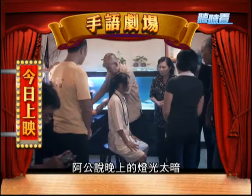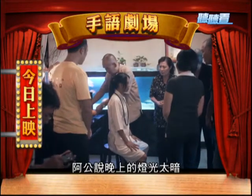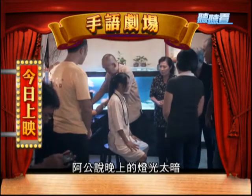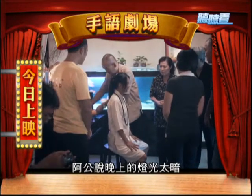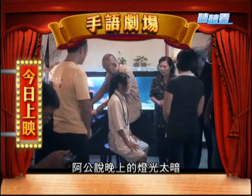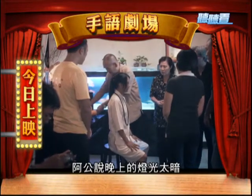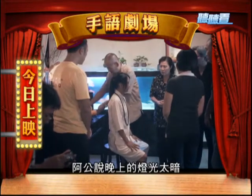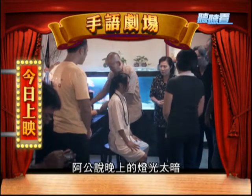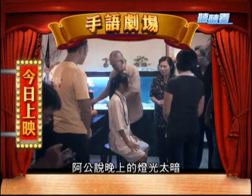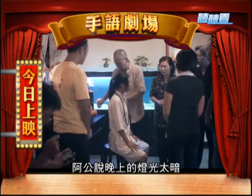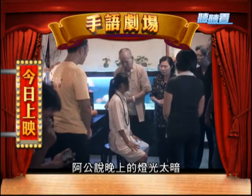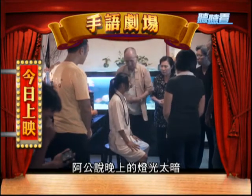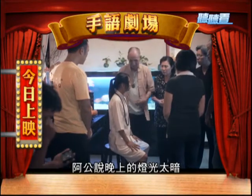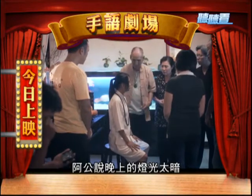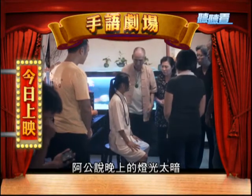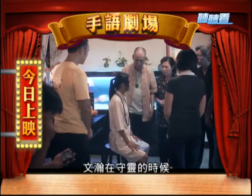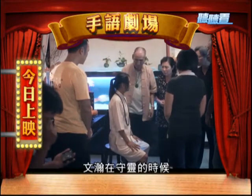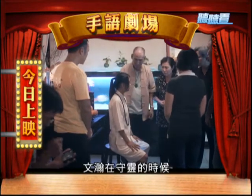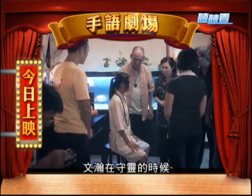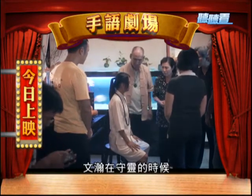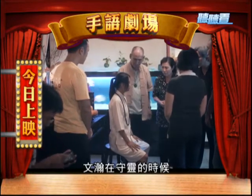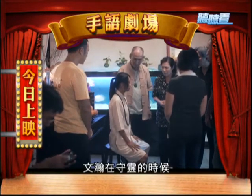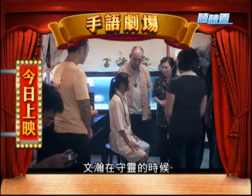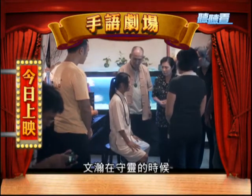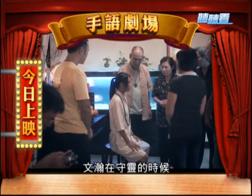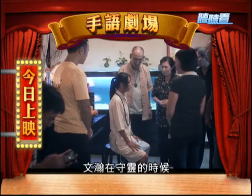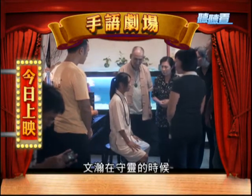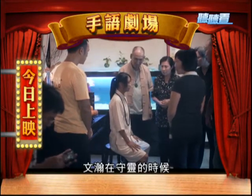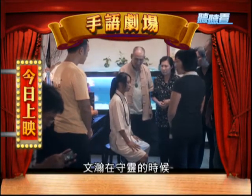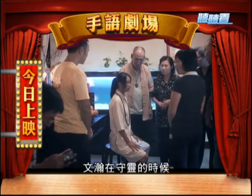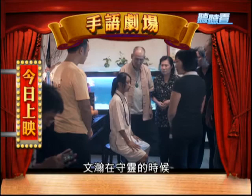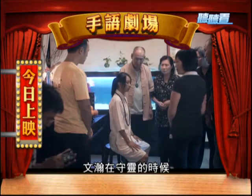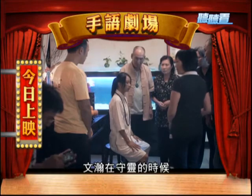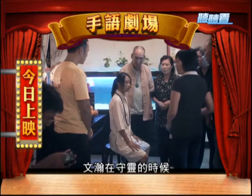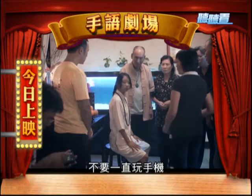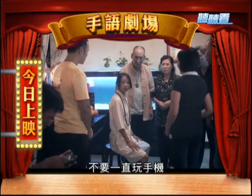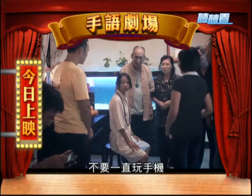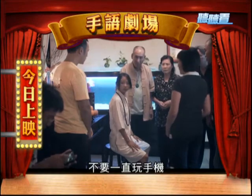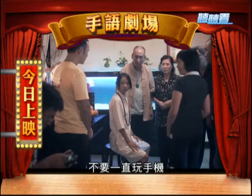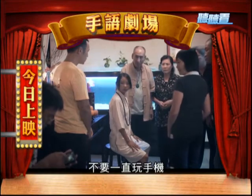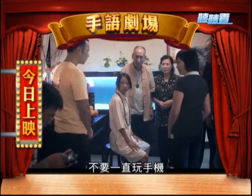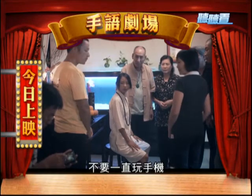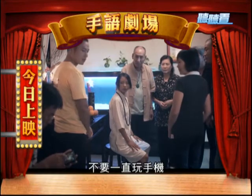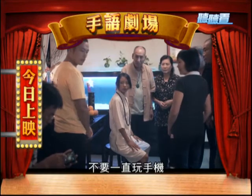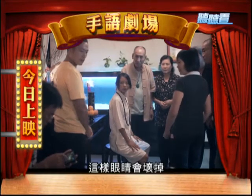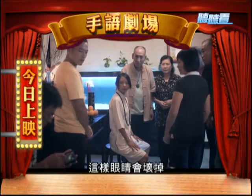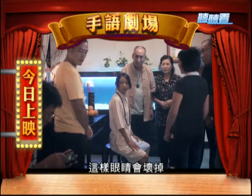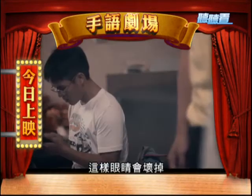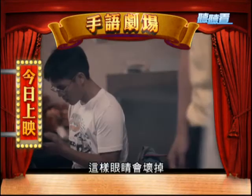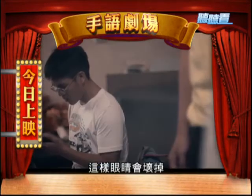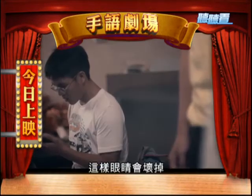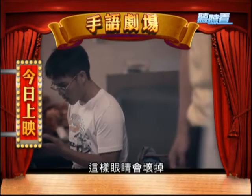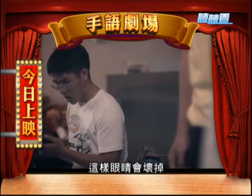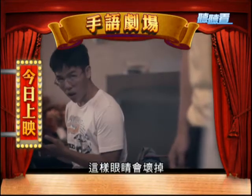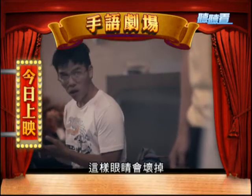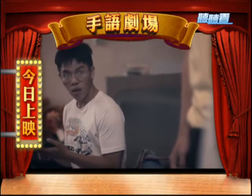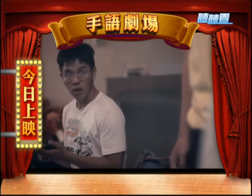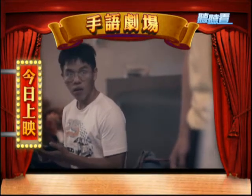伤暗，闷寒，在守灵的时候不要一直玩手机，安尼把觉派去。啊？